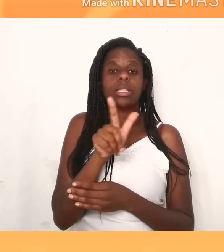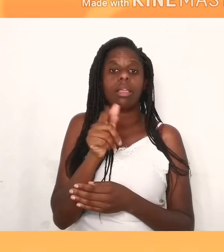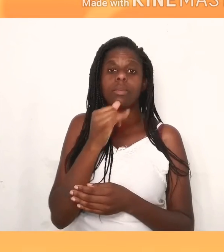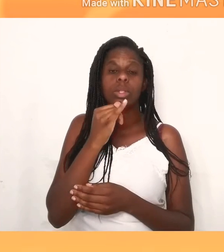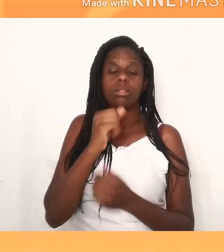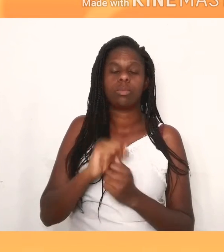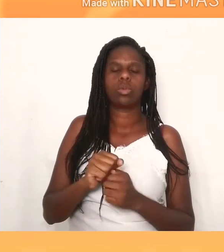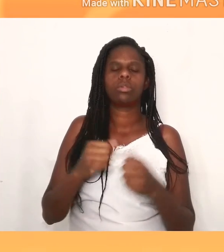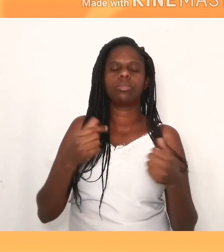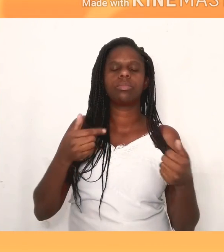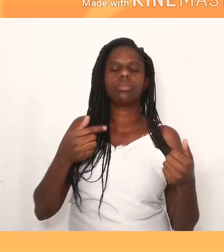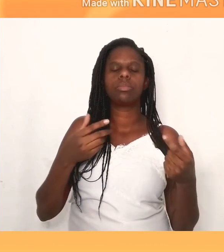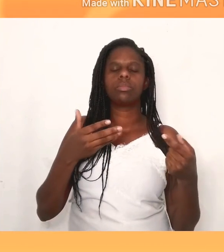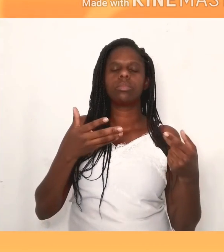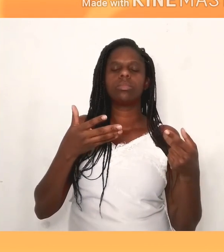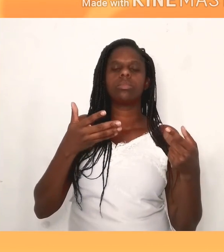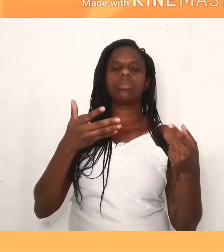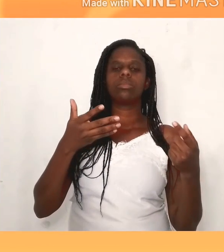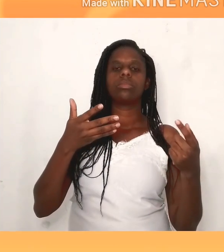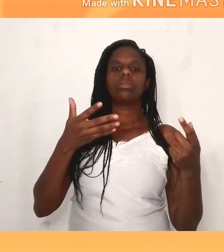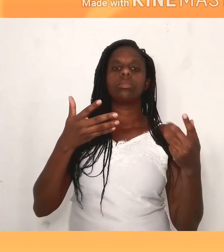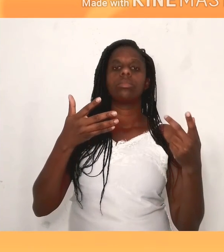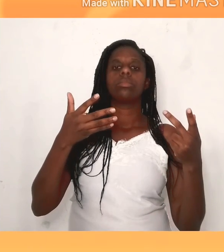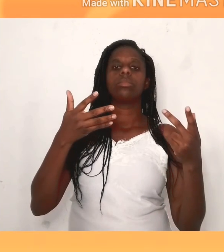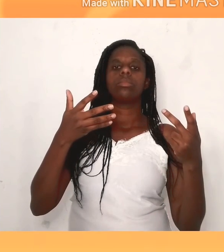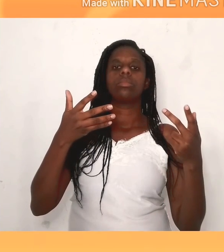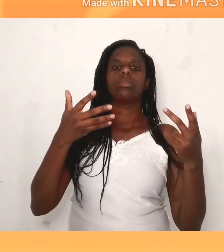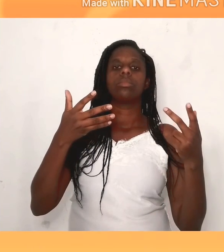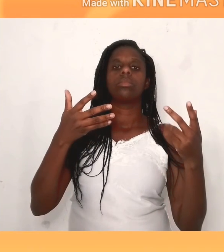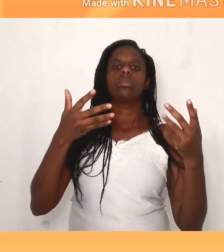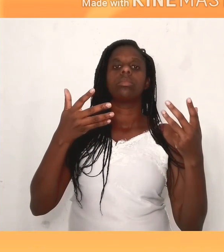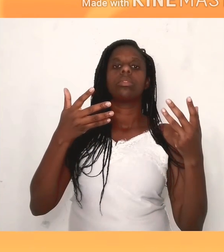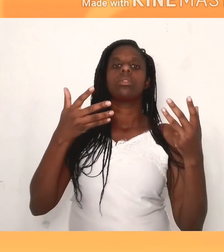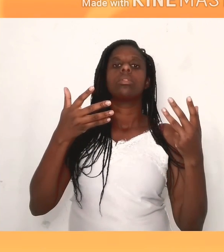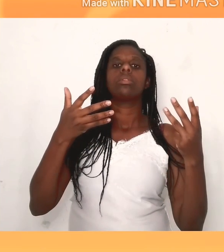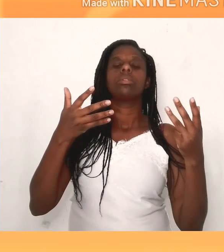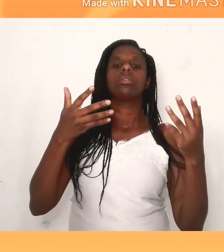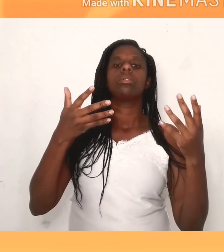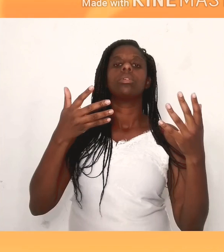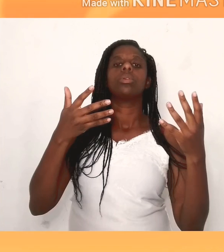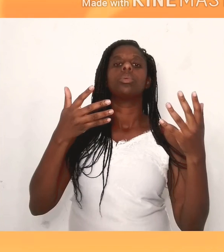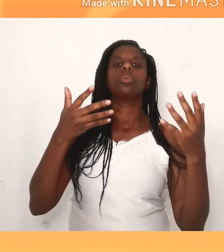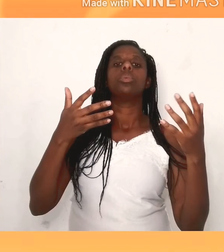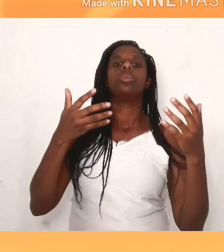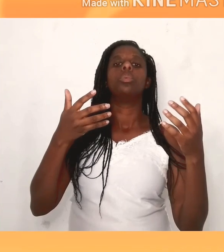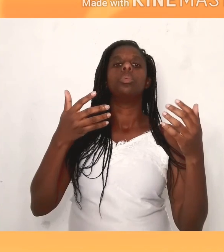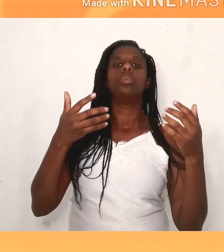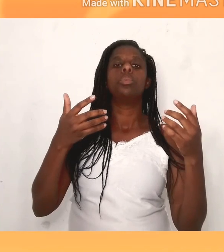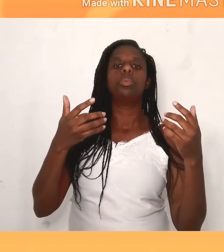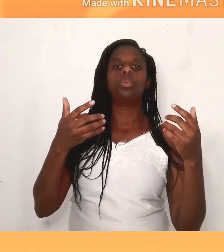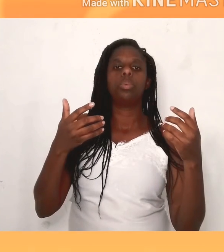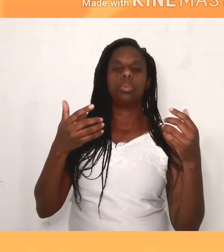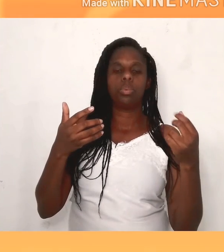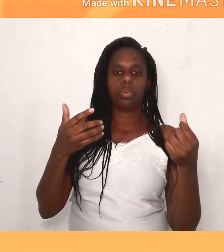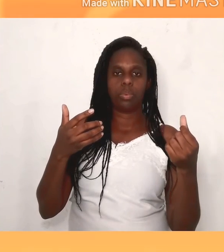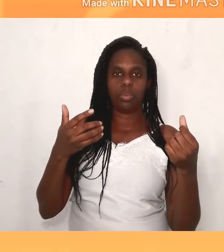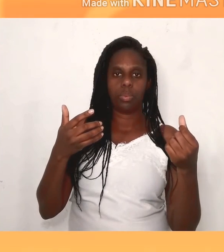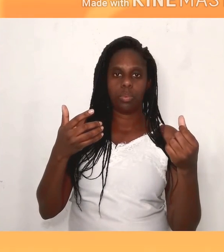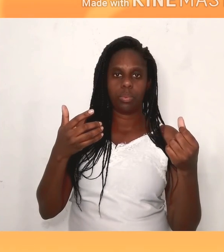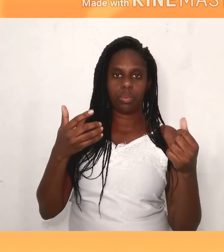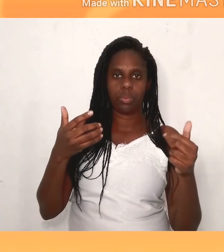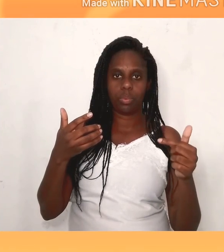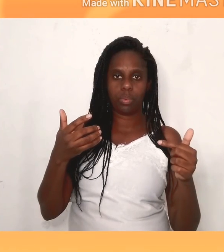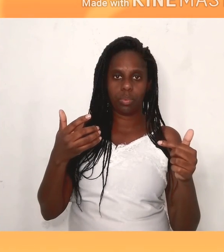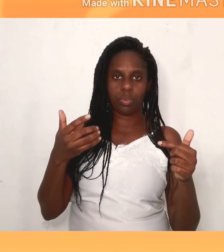conte a respiração, né? Ela vai entender que em determinadas posturas ela vai adentrar a